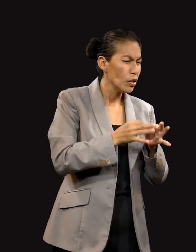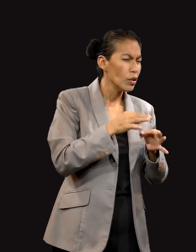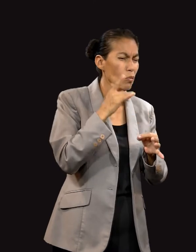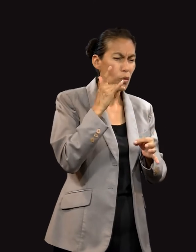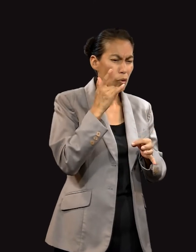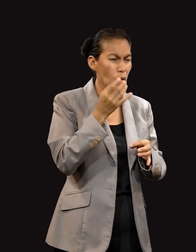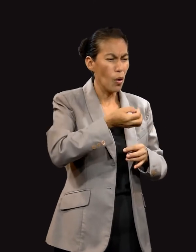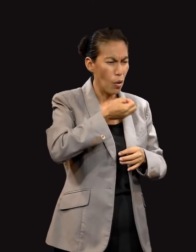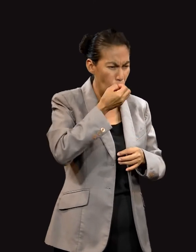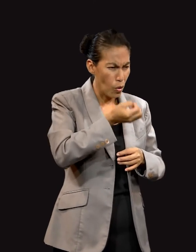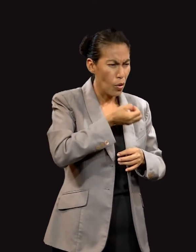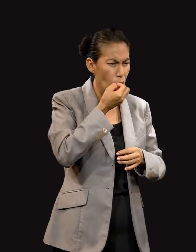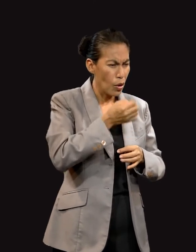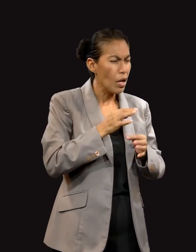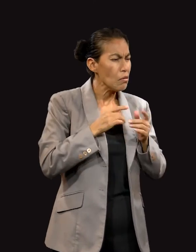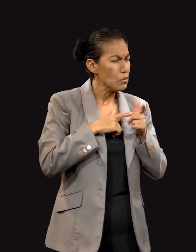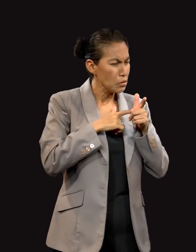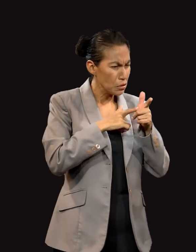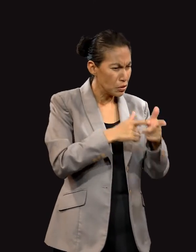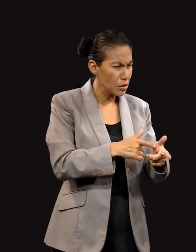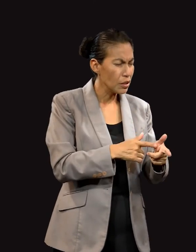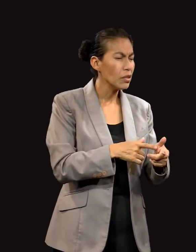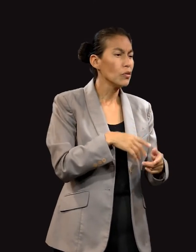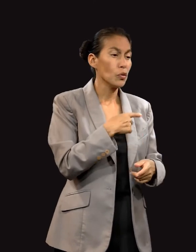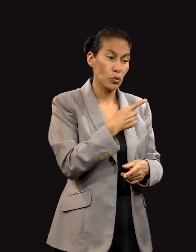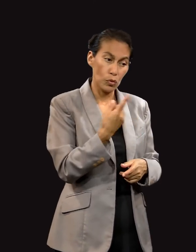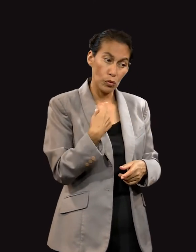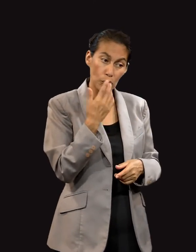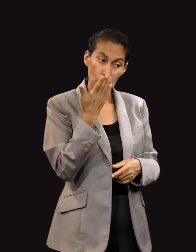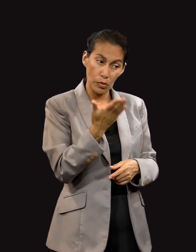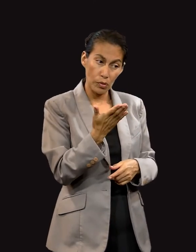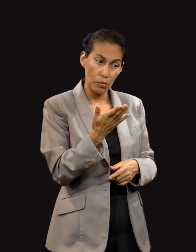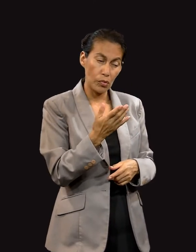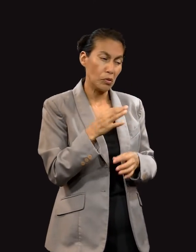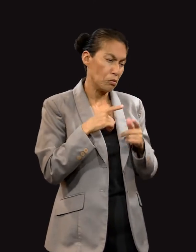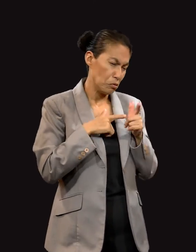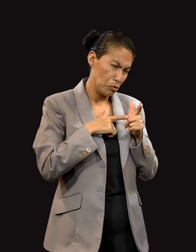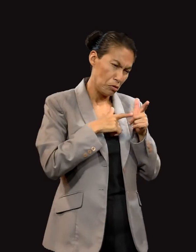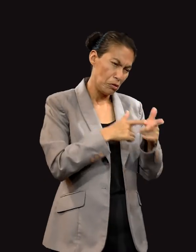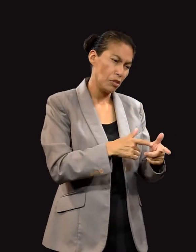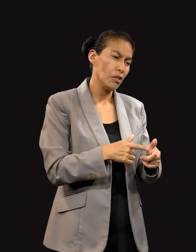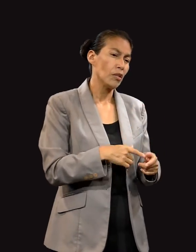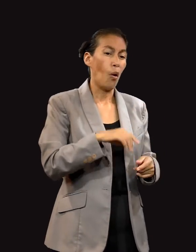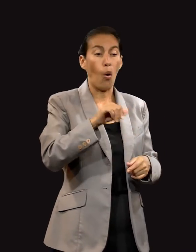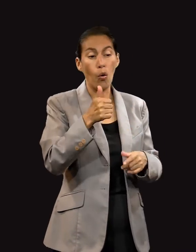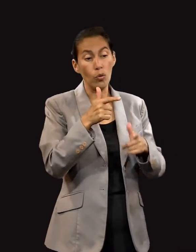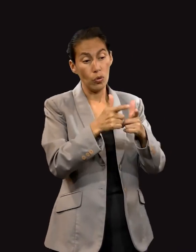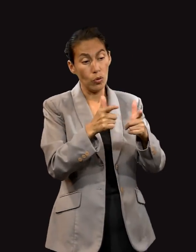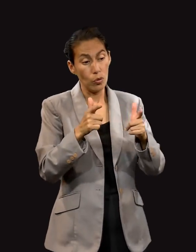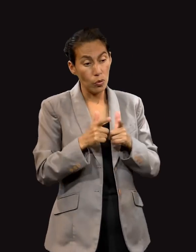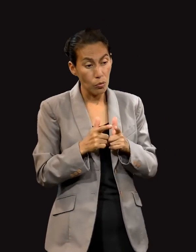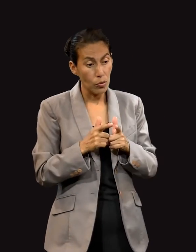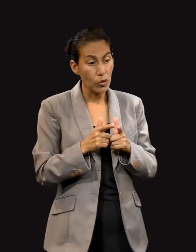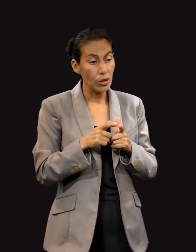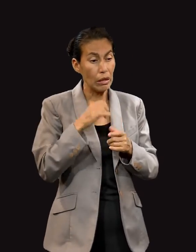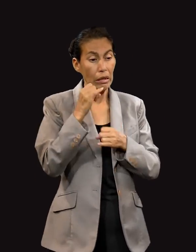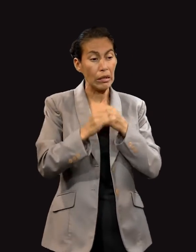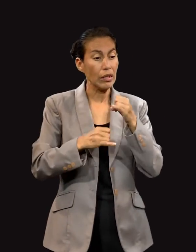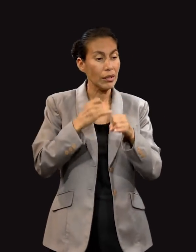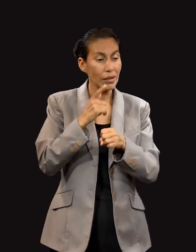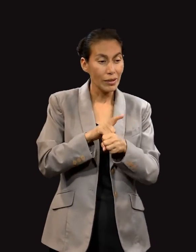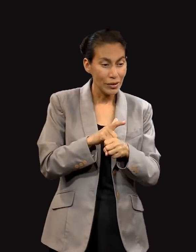veces por Julio y creo que siguen orando todavía, porque lo hemos pedido así. Y hay otros grupos a nivel